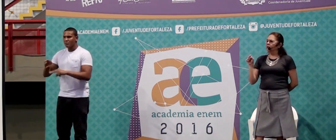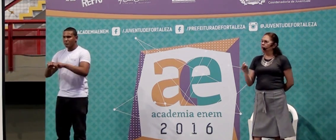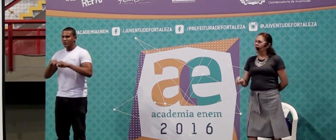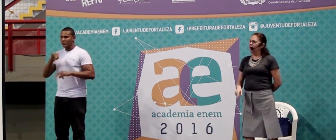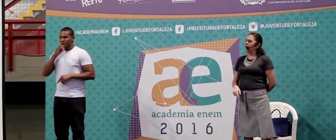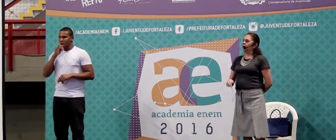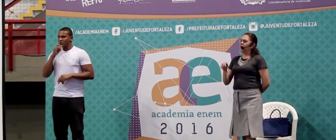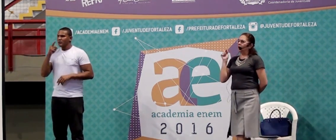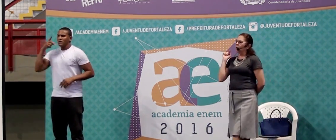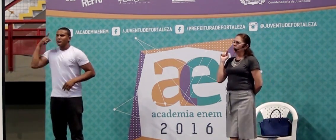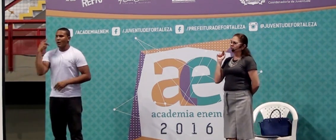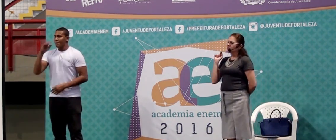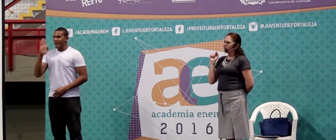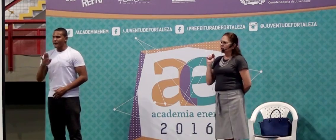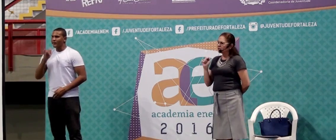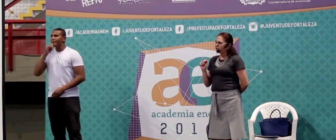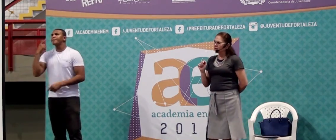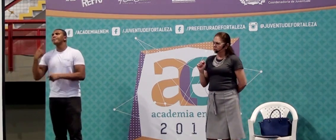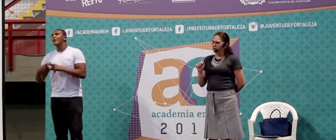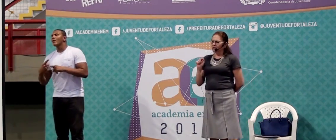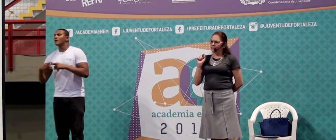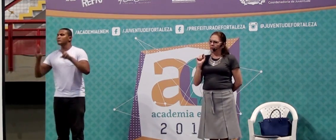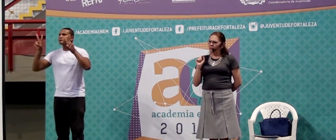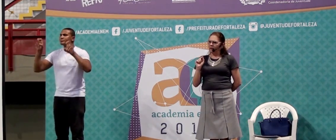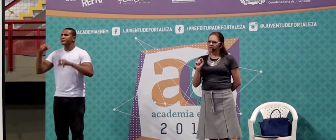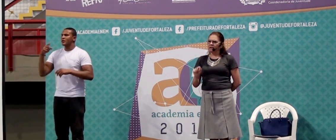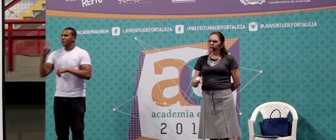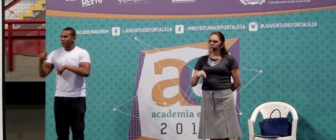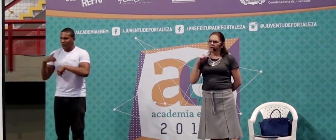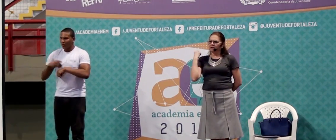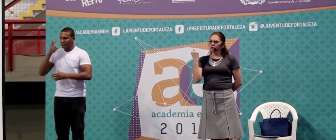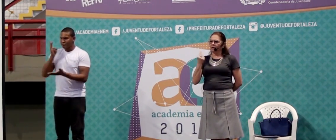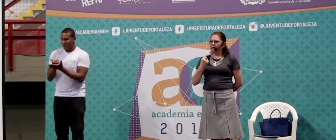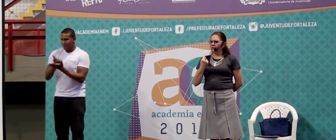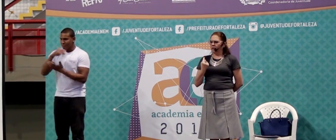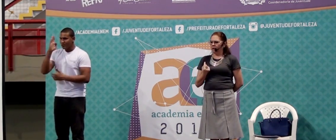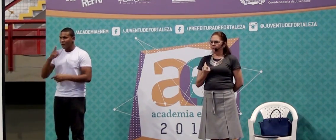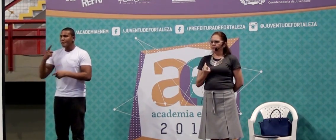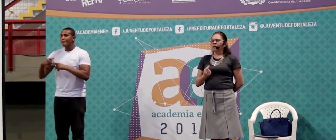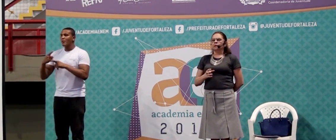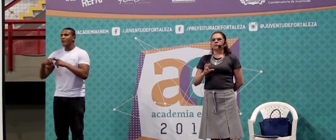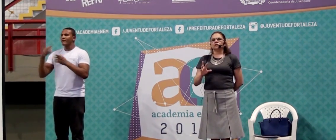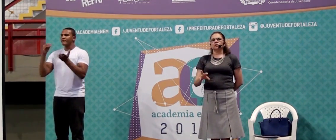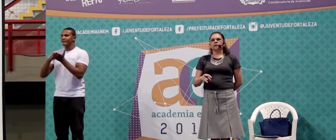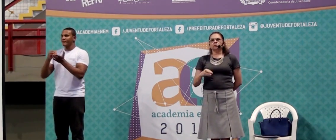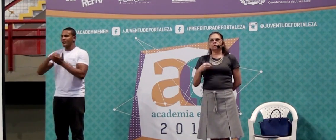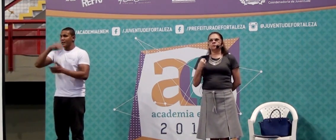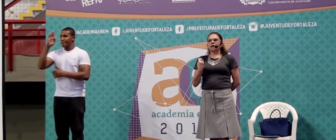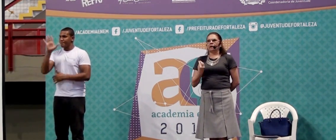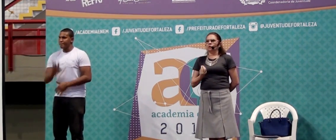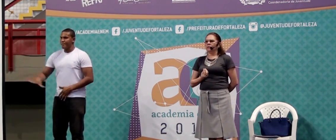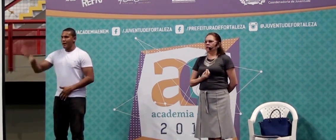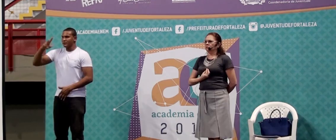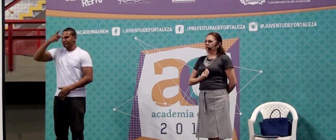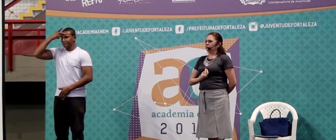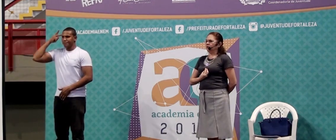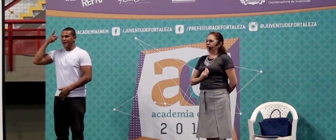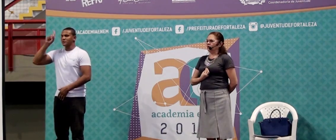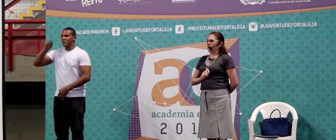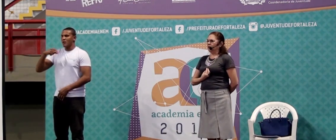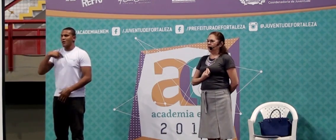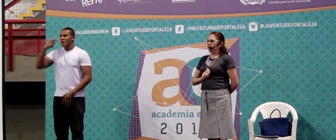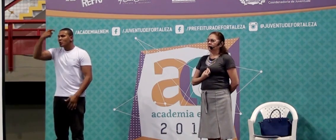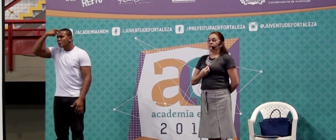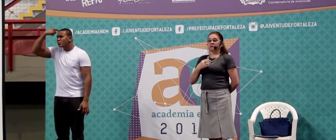Porque não há a consciência da população em sua maioria. Professora, que tipo de argumentos eu